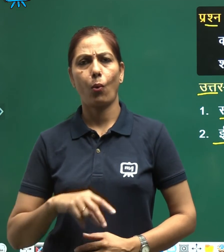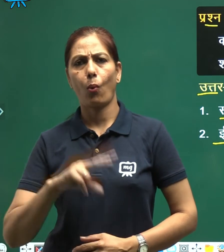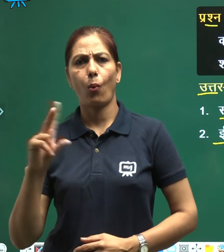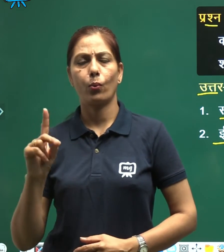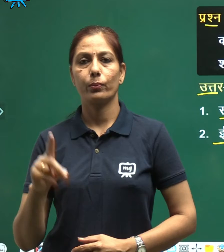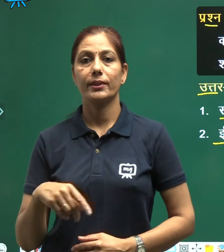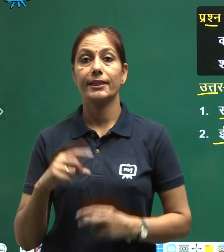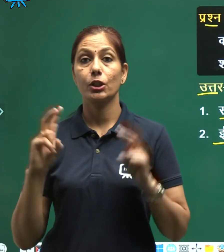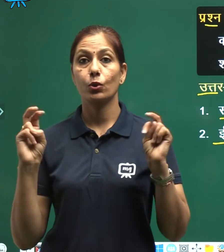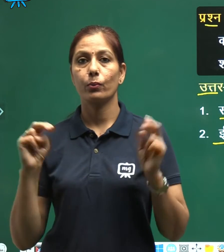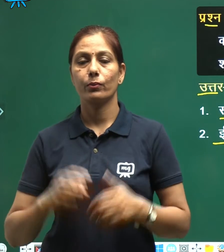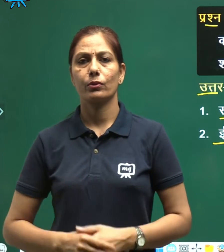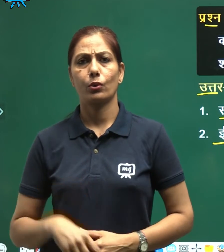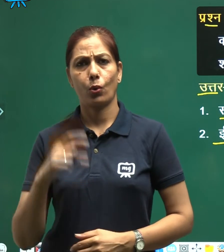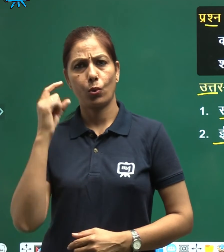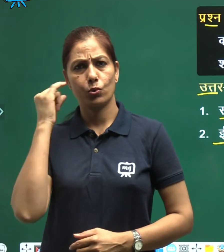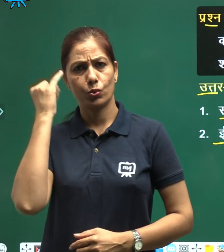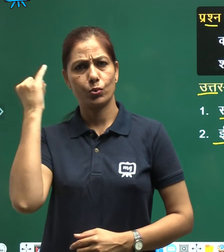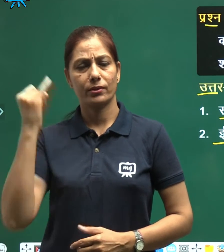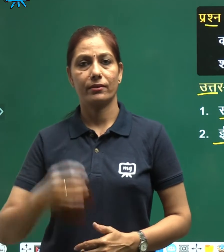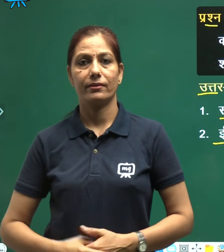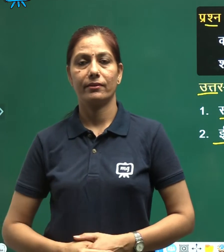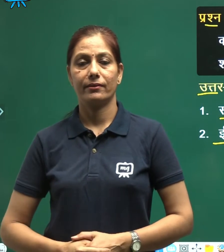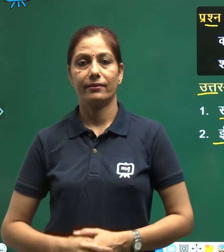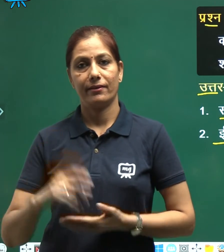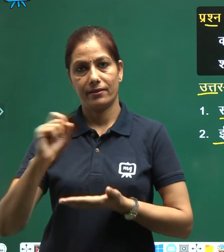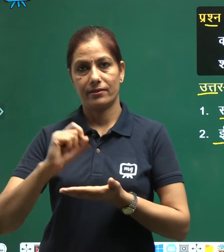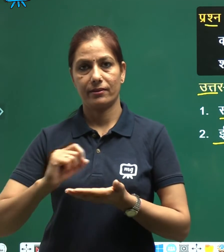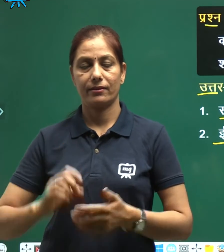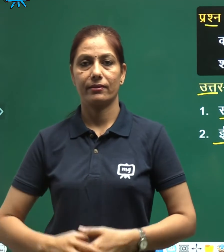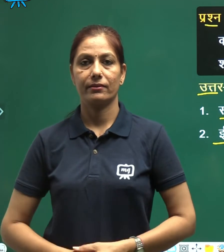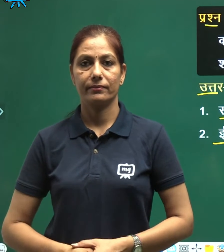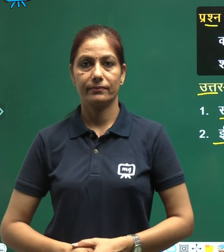शीर्षक सोचकर लिख सकते हैं।